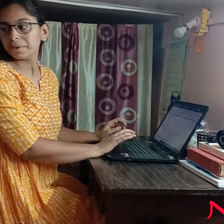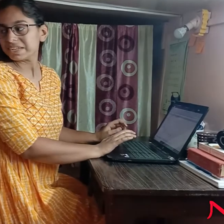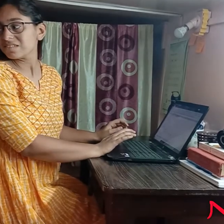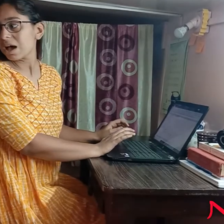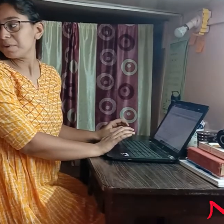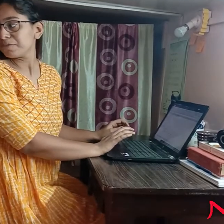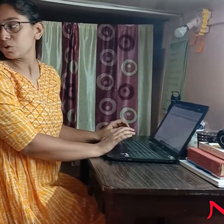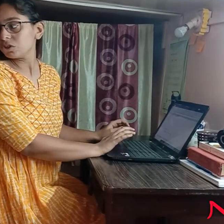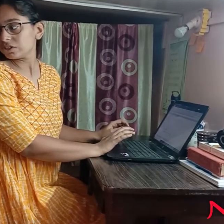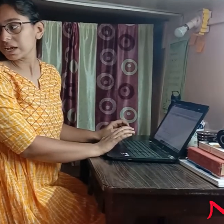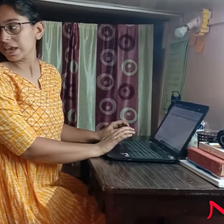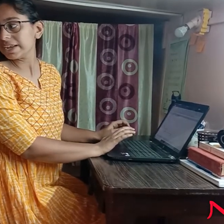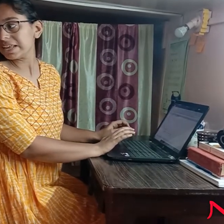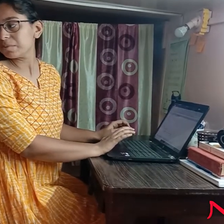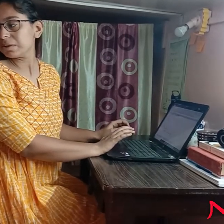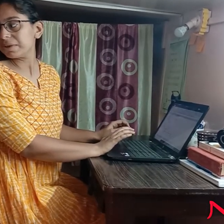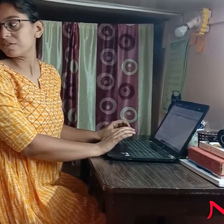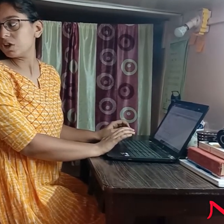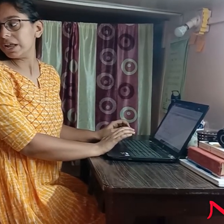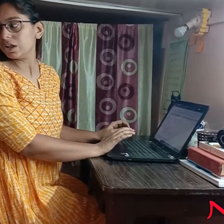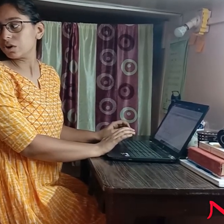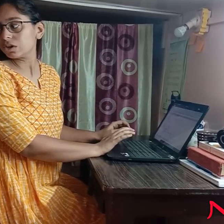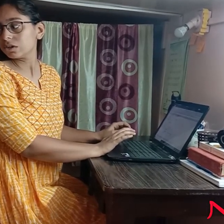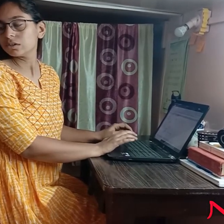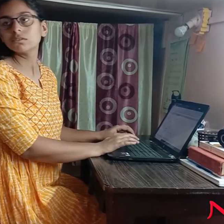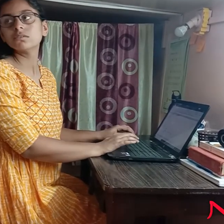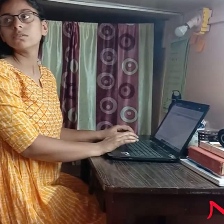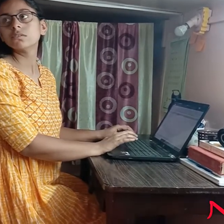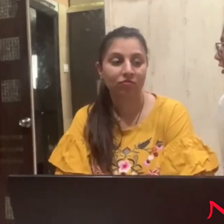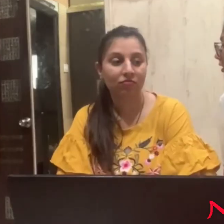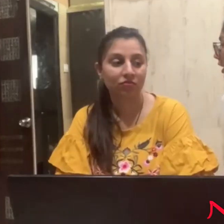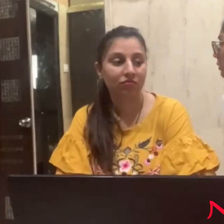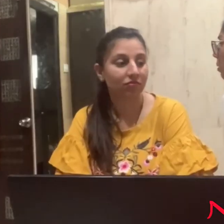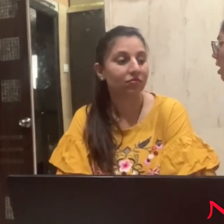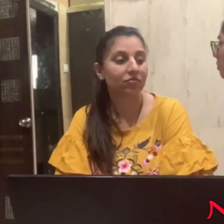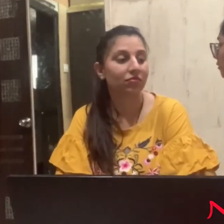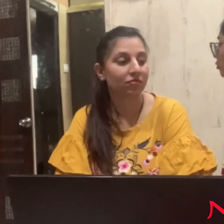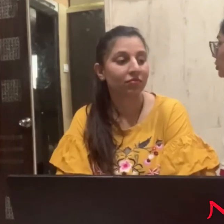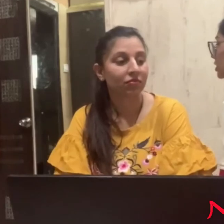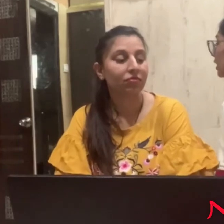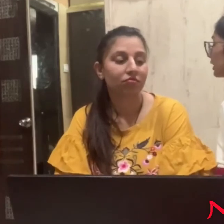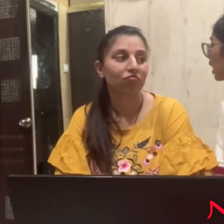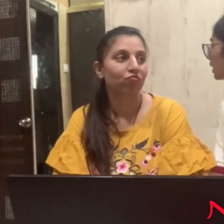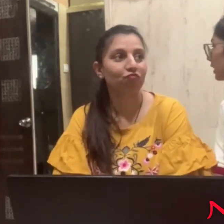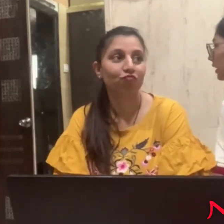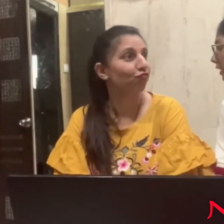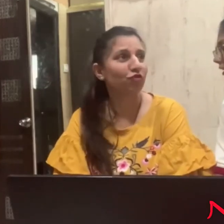बेटा वहाँ पे फ्रूट्स रखे हैं टेबल पे वो ले लो नहीं मम्मा हमें